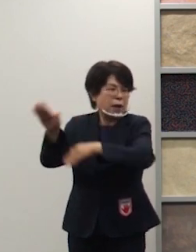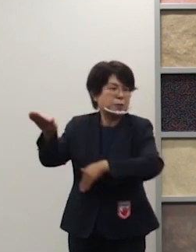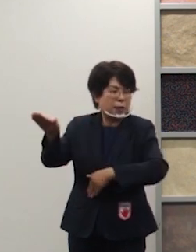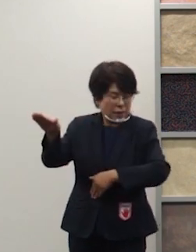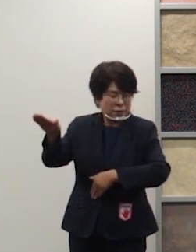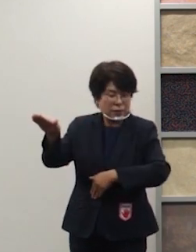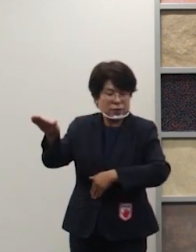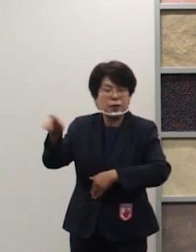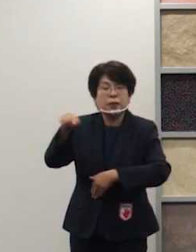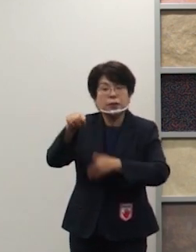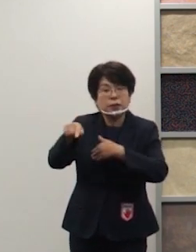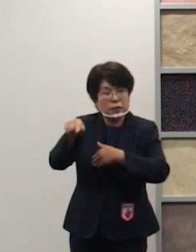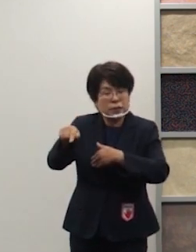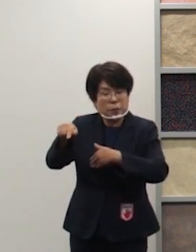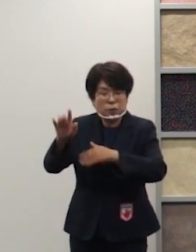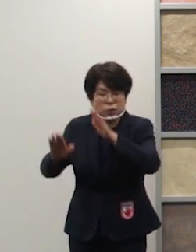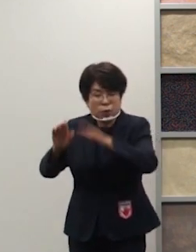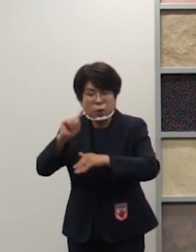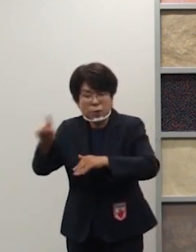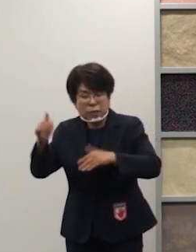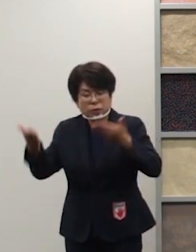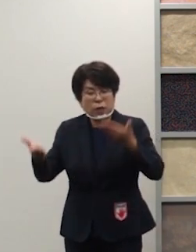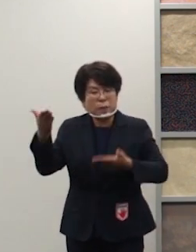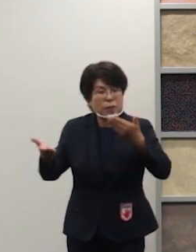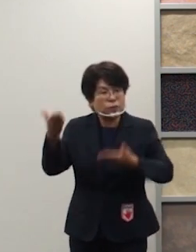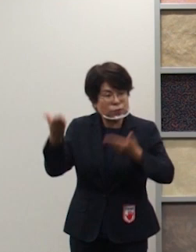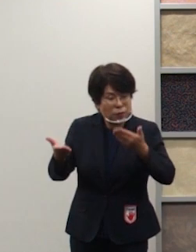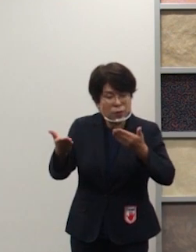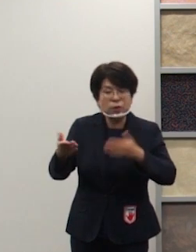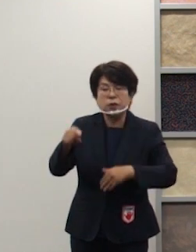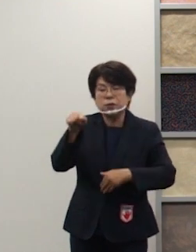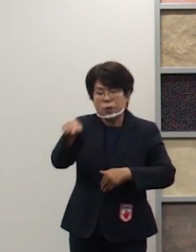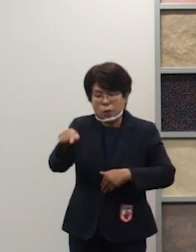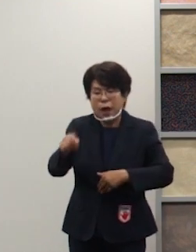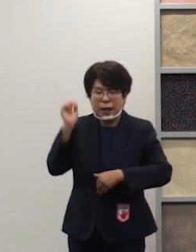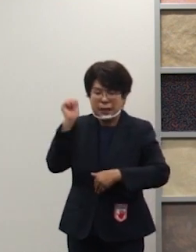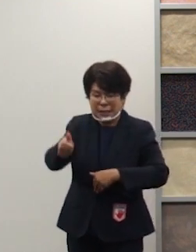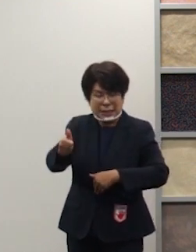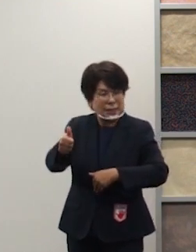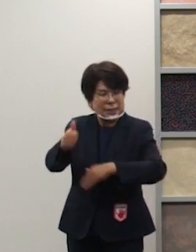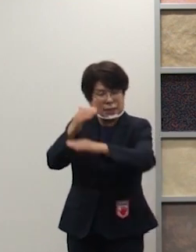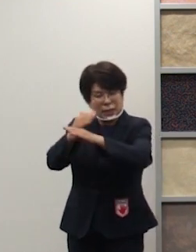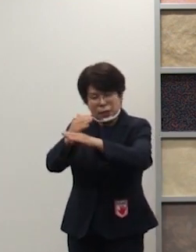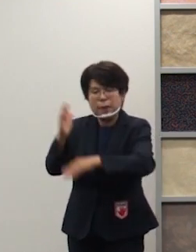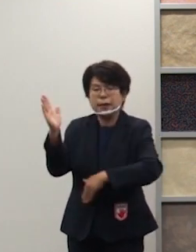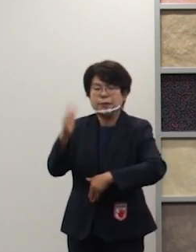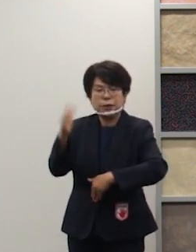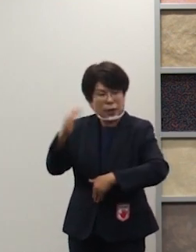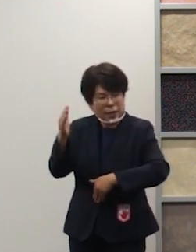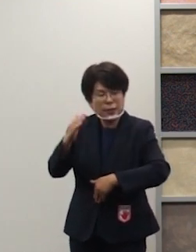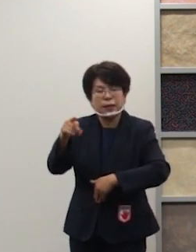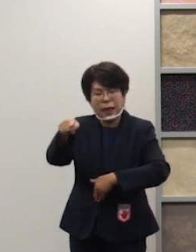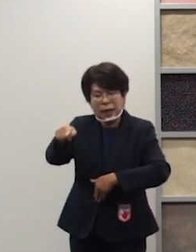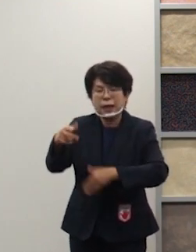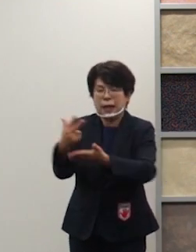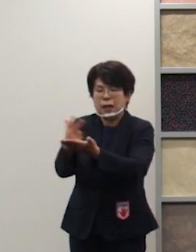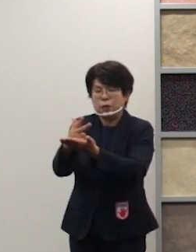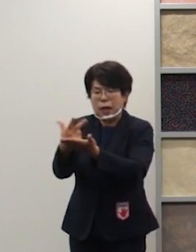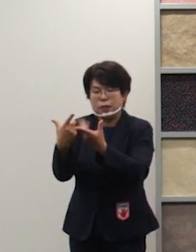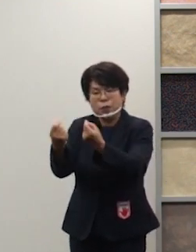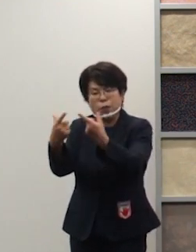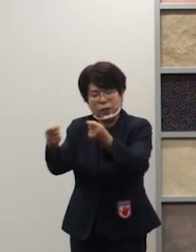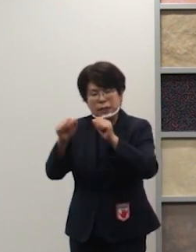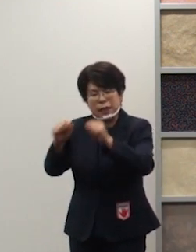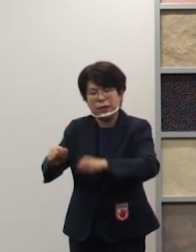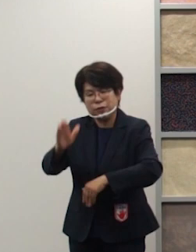ぱりそのどうぞ頑張って拡大防止策をやってくださいという形のガイドラインということを考えると、知事のおっ